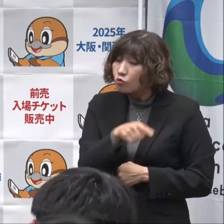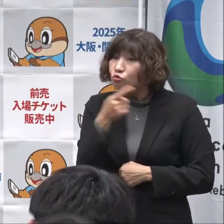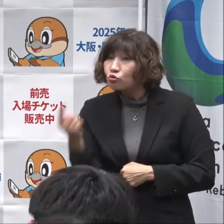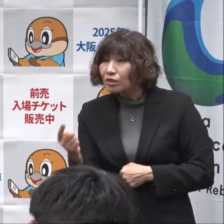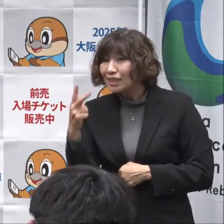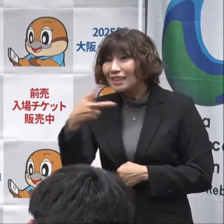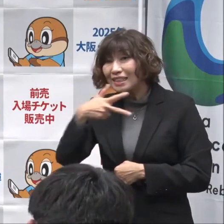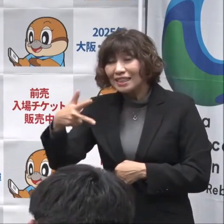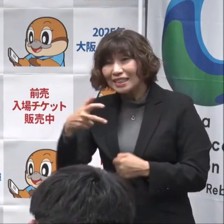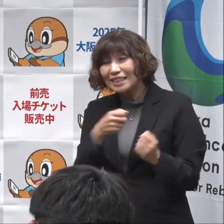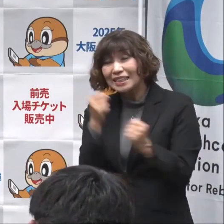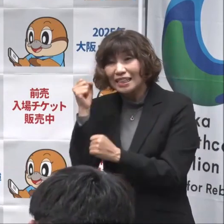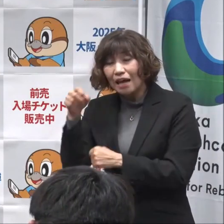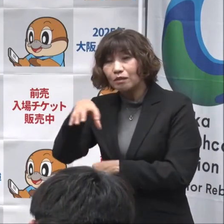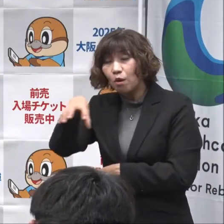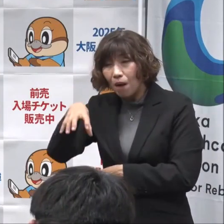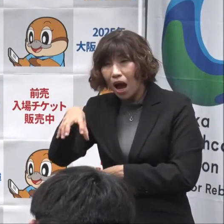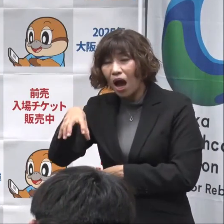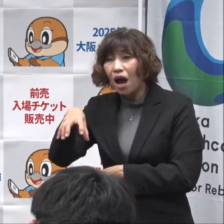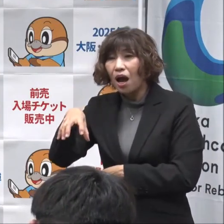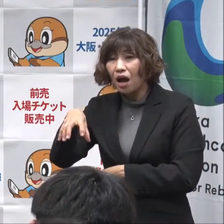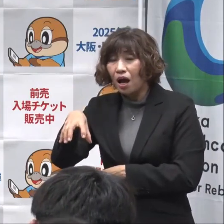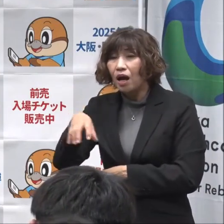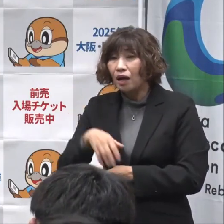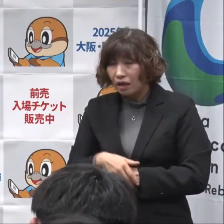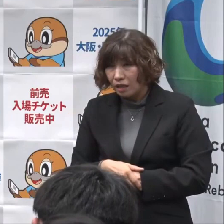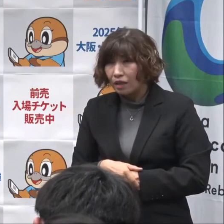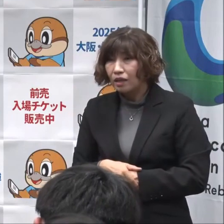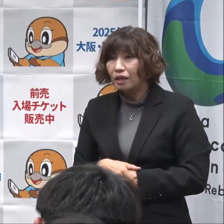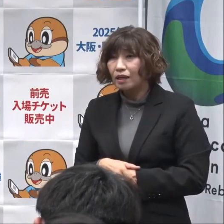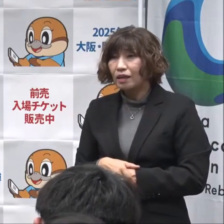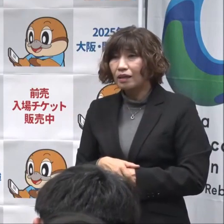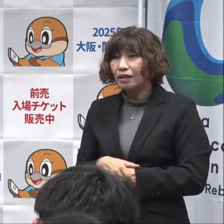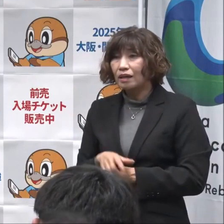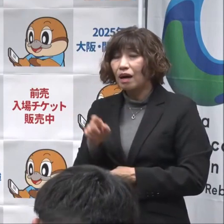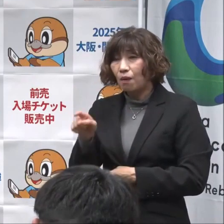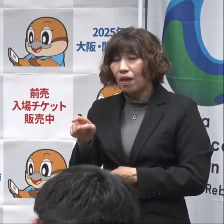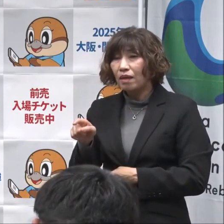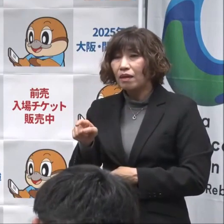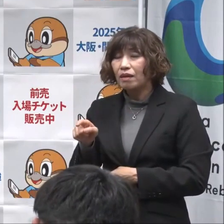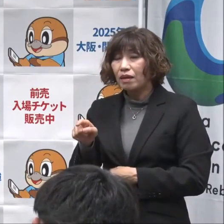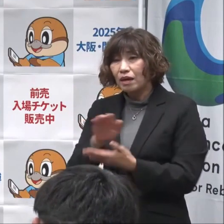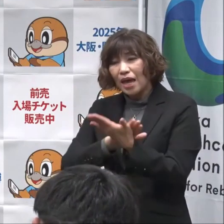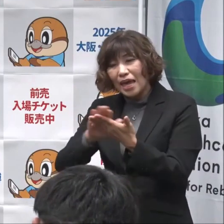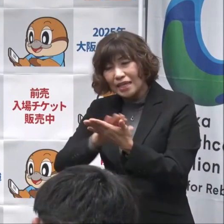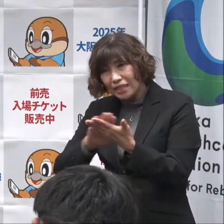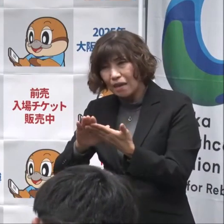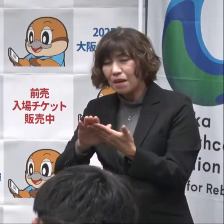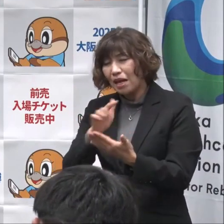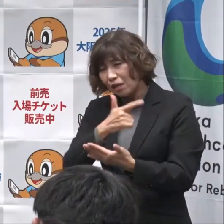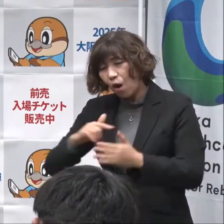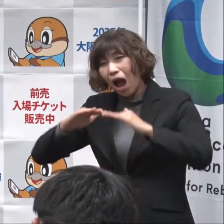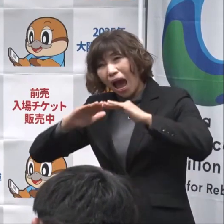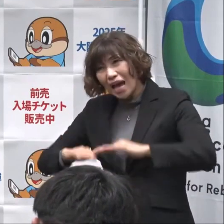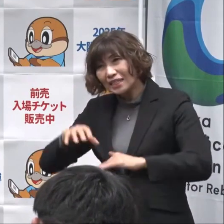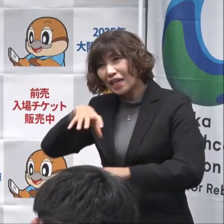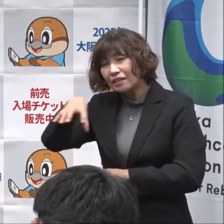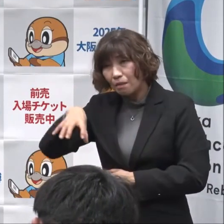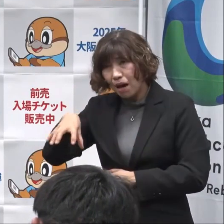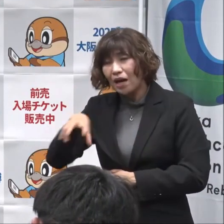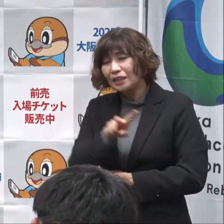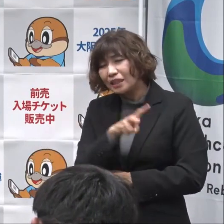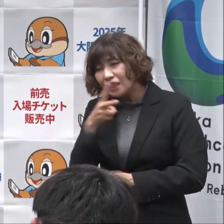移動できる人は移動を、より衛生面も含めて安全なところに避難していただくような仕組